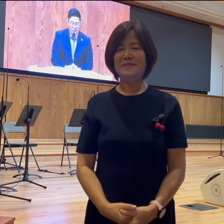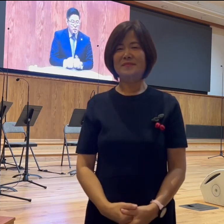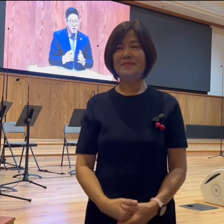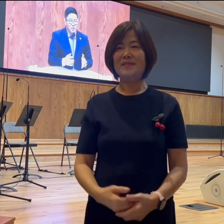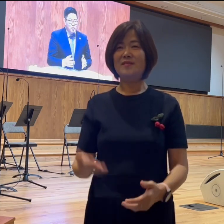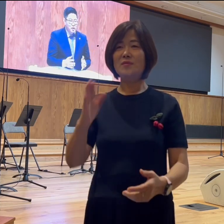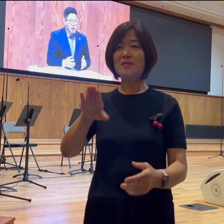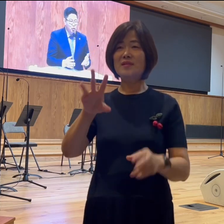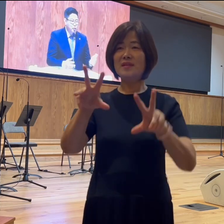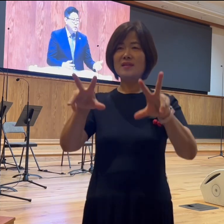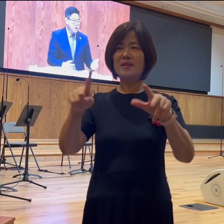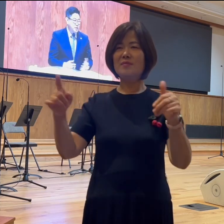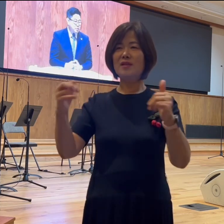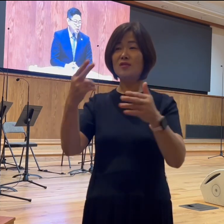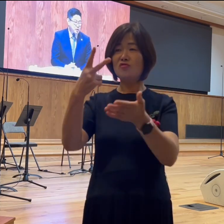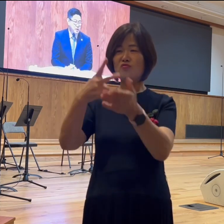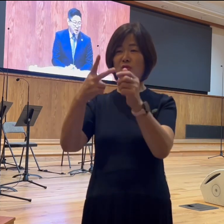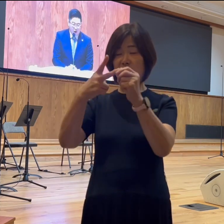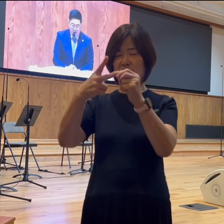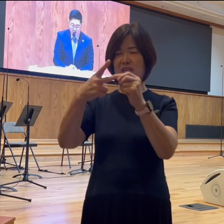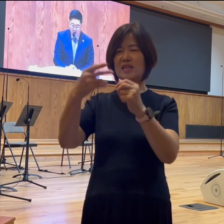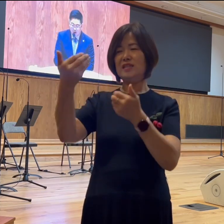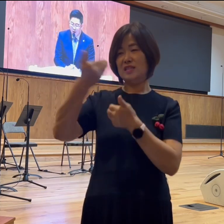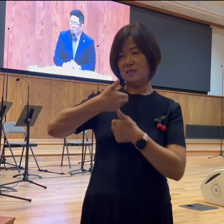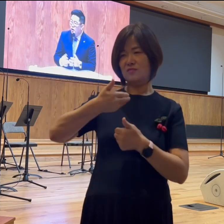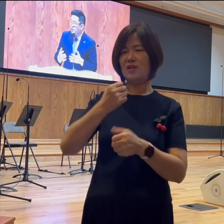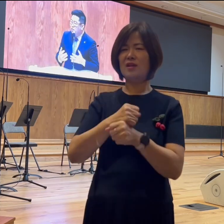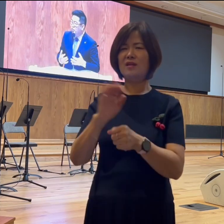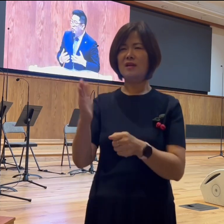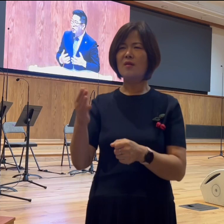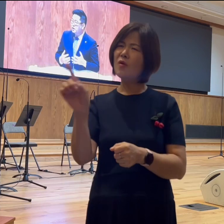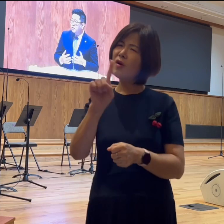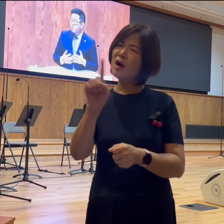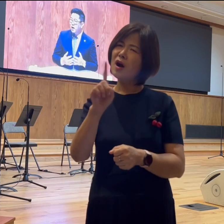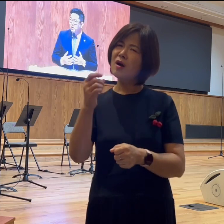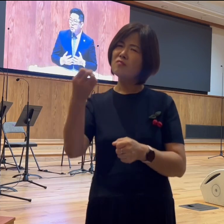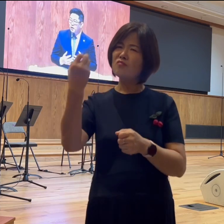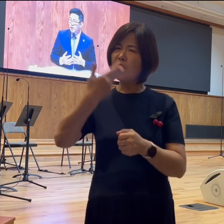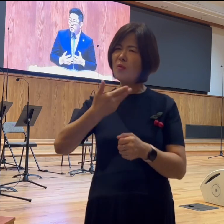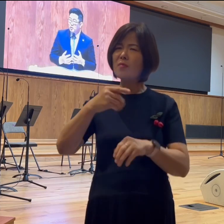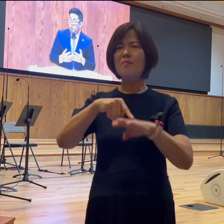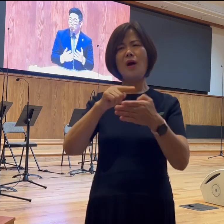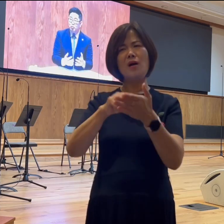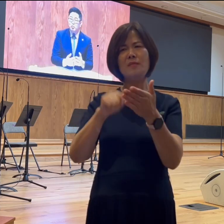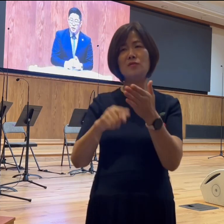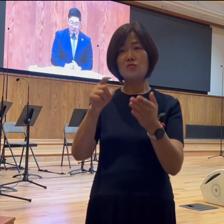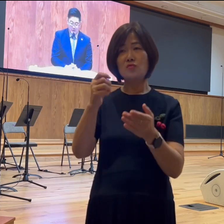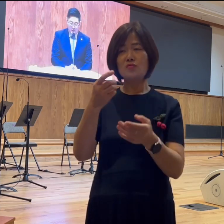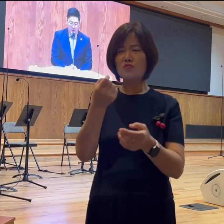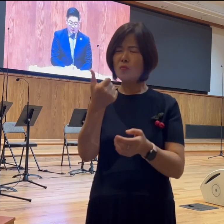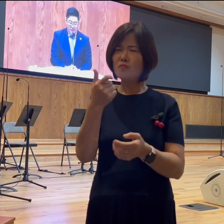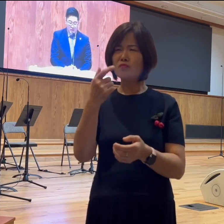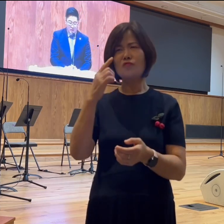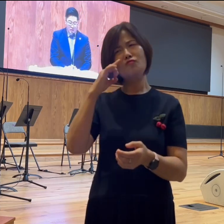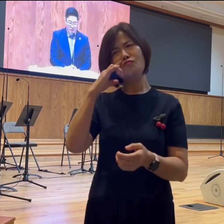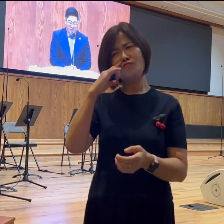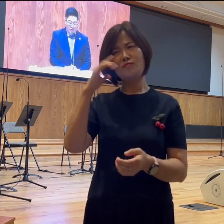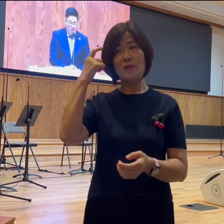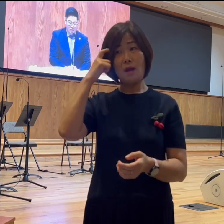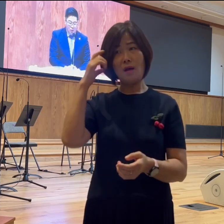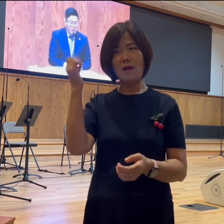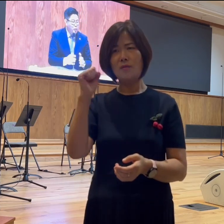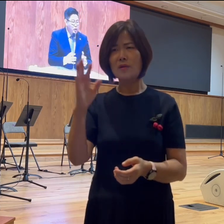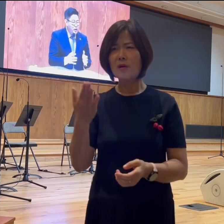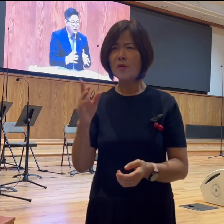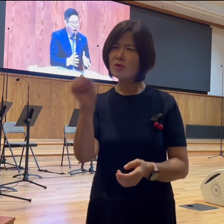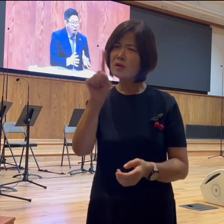그리고 이제 이분이 이렇게 두 번째 질문을 제게 하시니까 뭔가 그 물어보시는 마음이 좀 더 궁금해졌습니다.